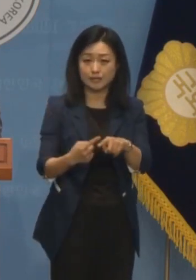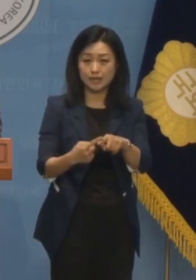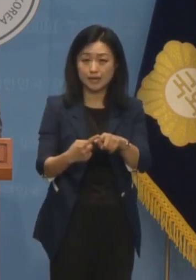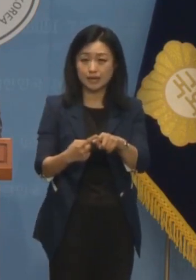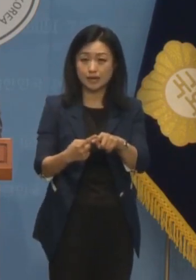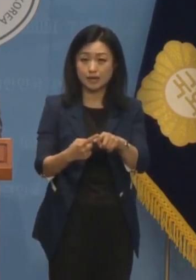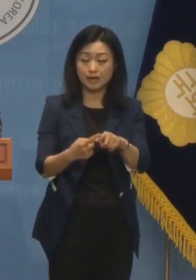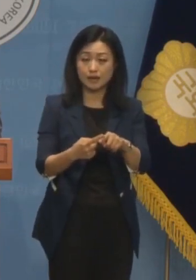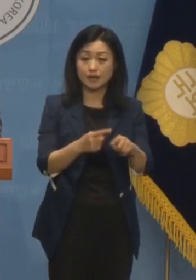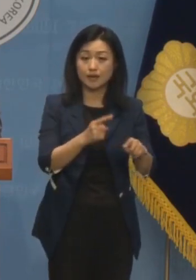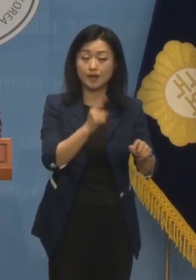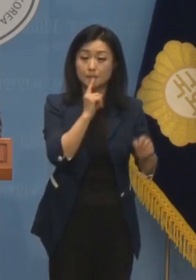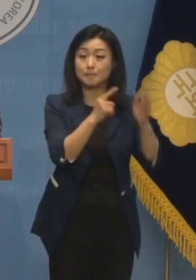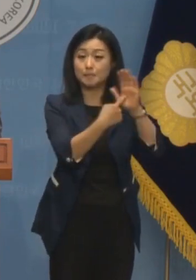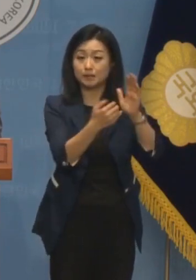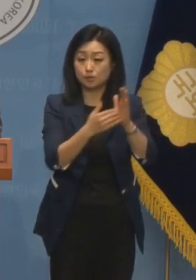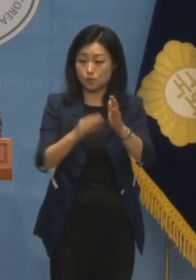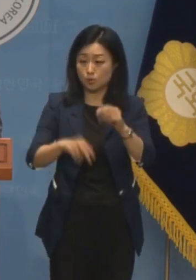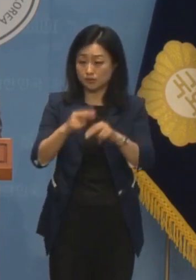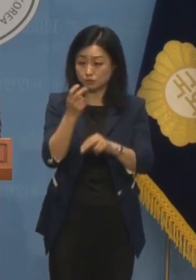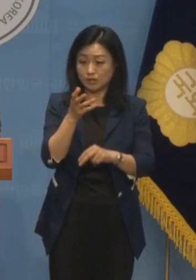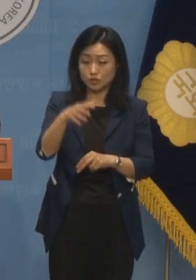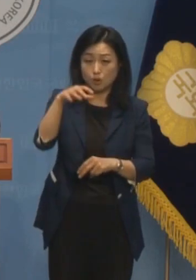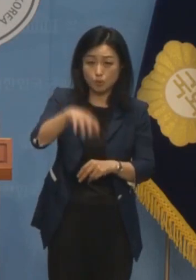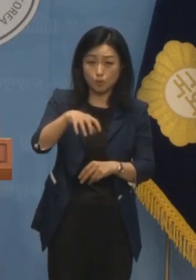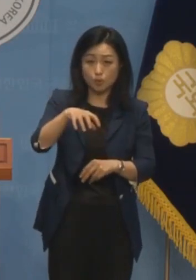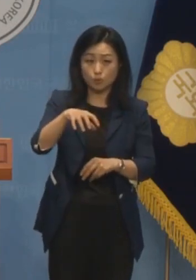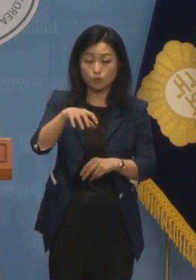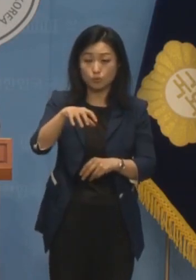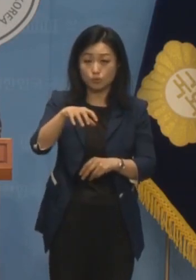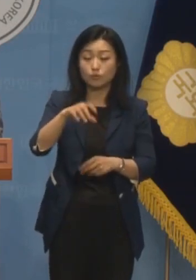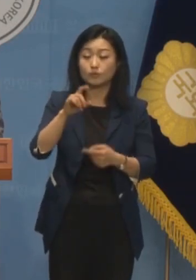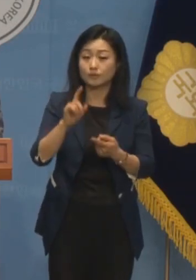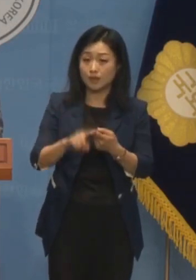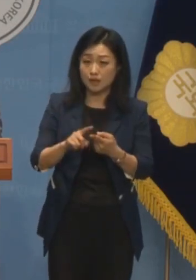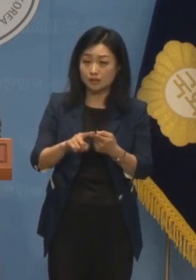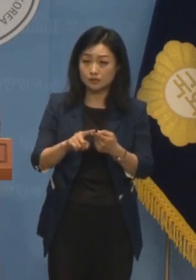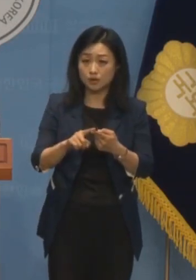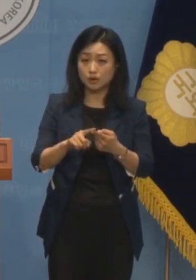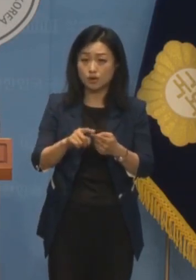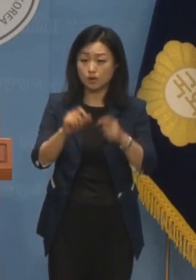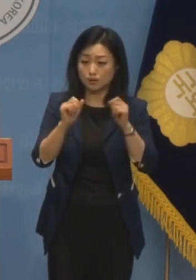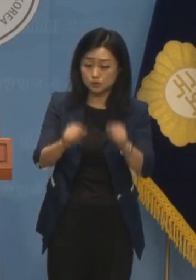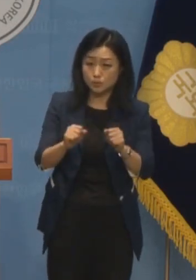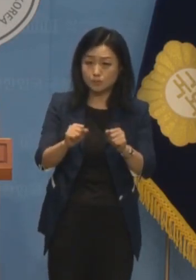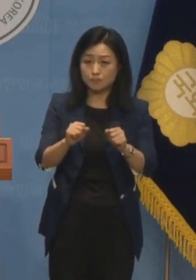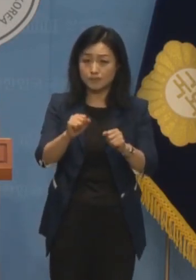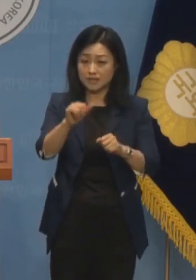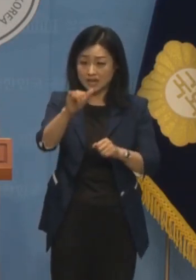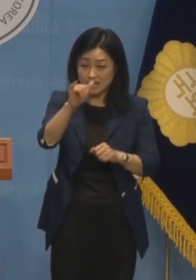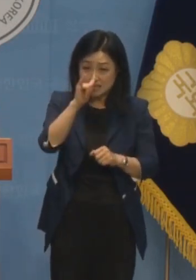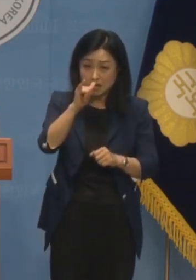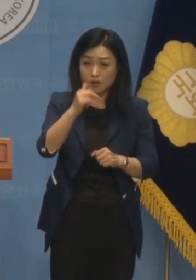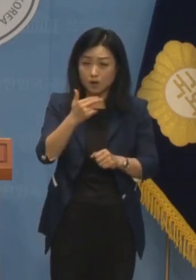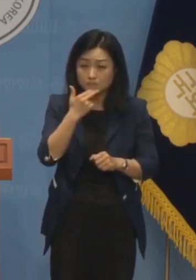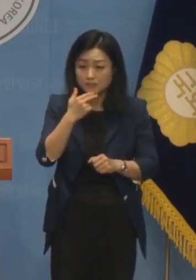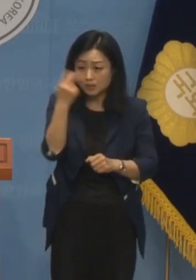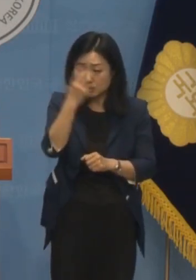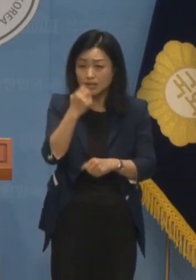이 정도면 공수처의 존폐를 검토해야 할 상황이 아닌지 생각하지 않을 수 없다고